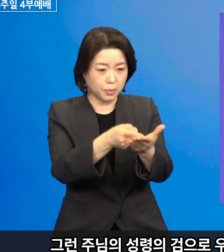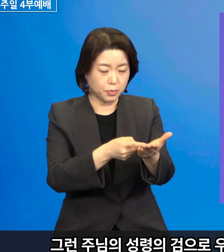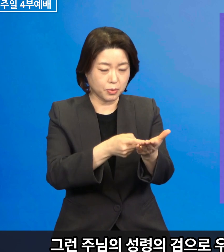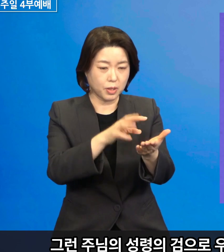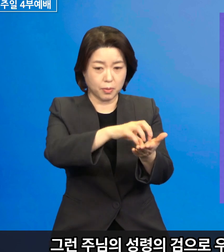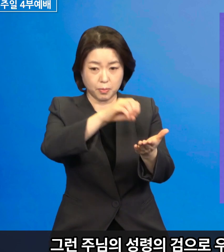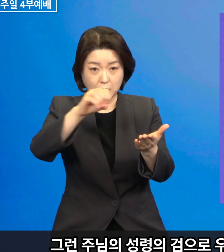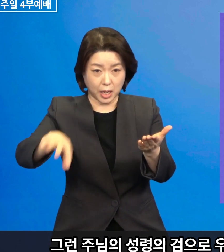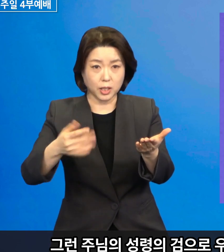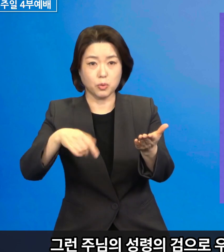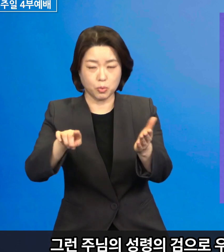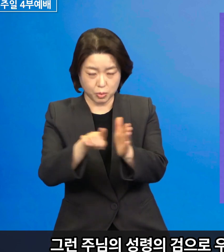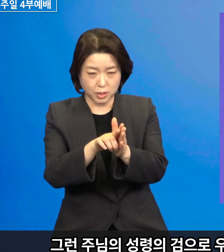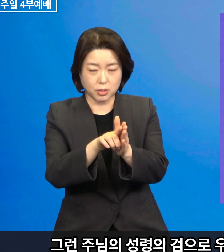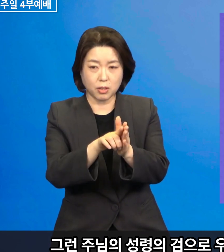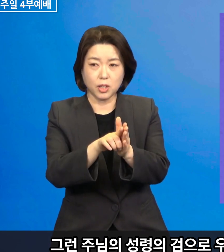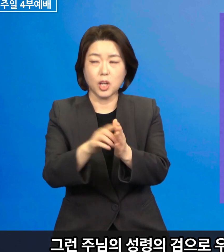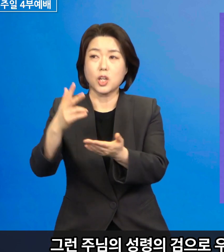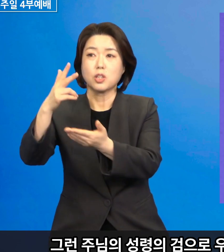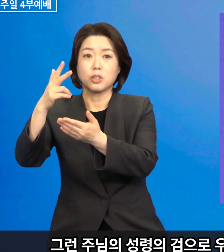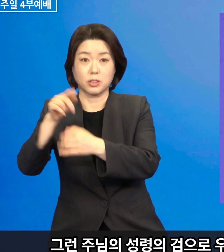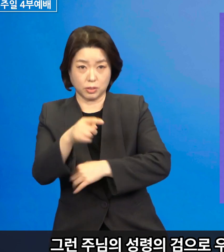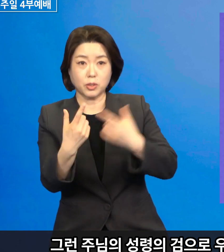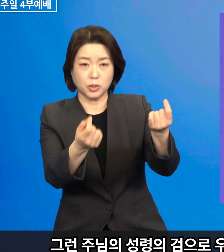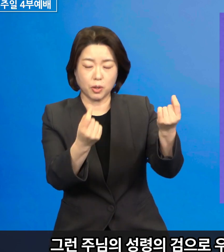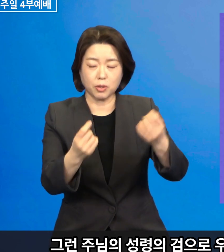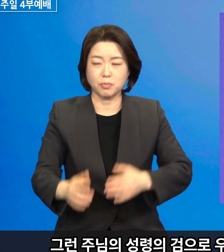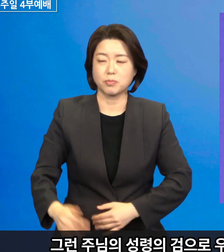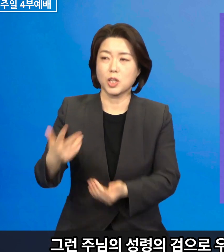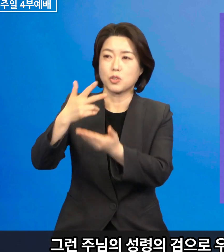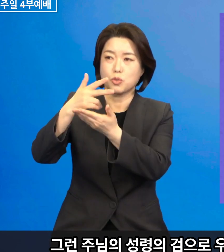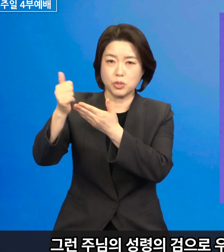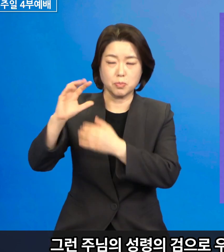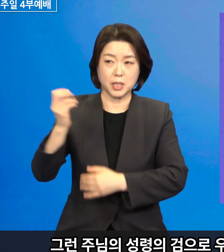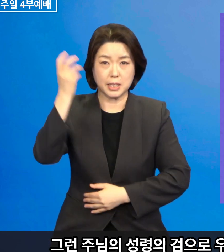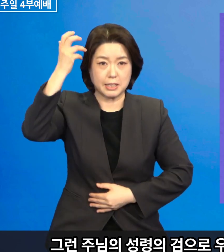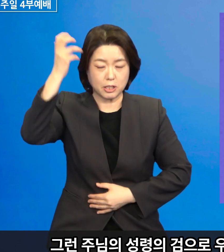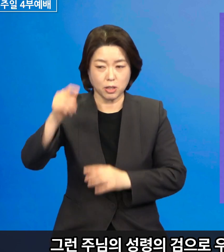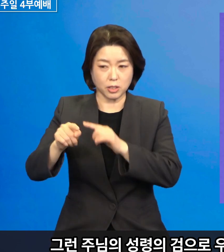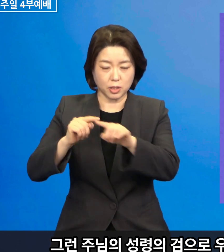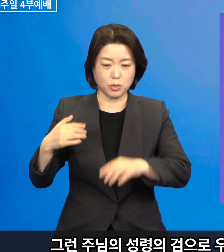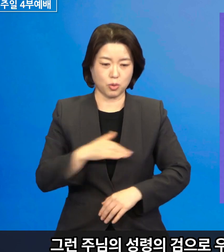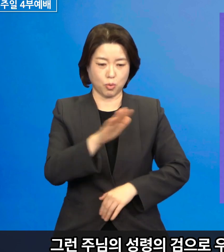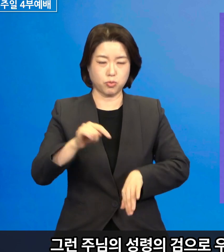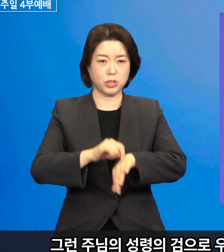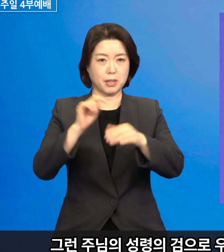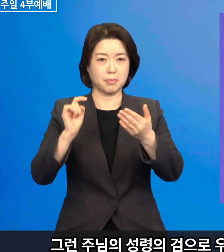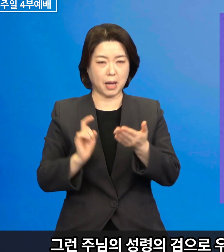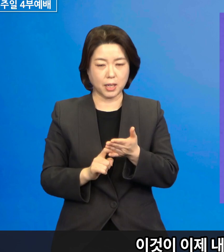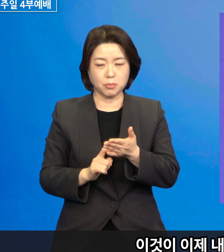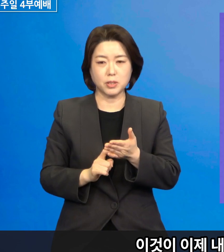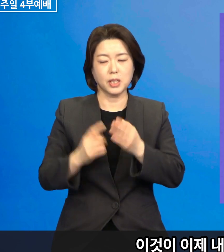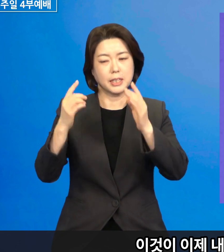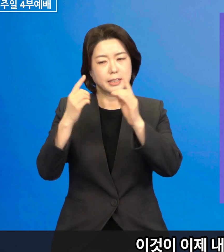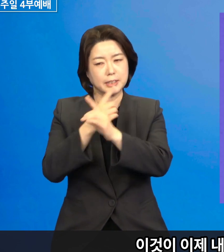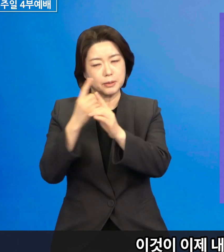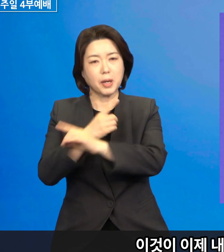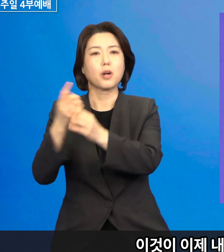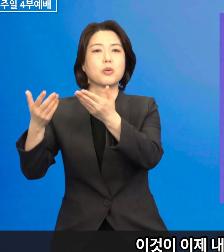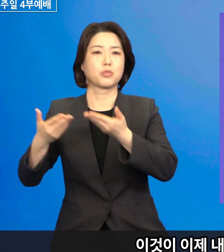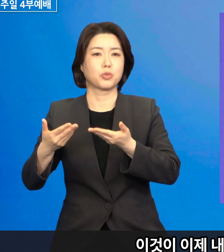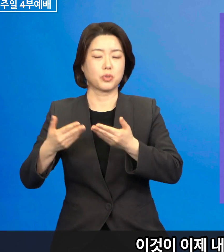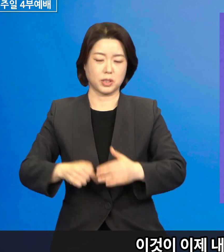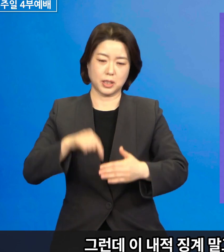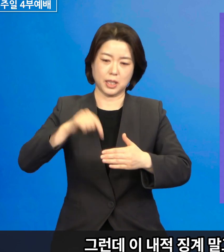가르는 그런 주님의 성령의 검으로 우리의 심령을 치유하시는 것이죠. 이것이 이제